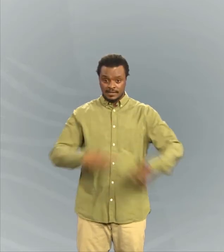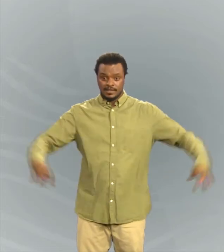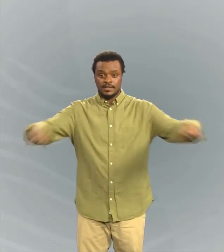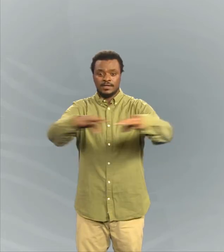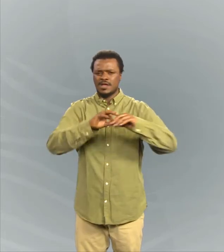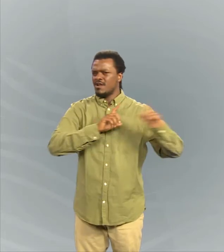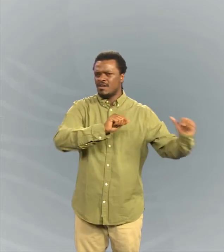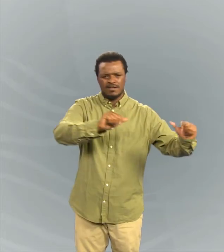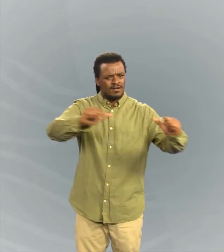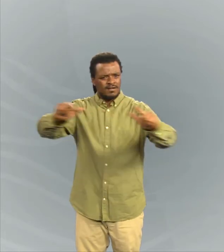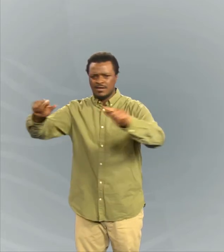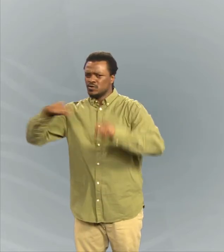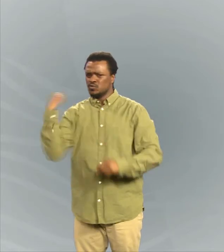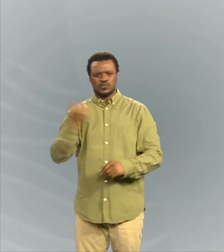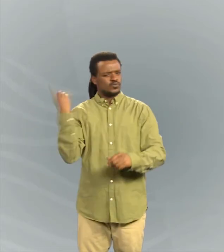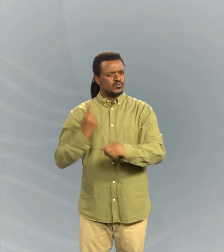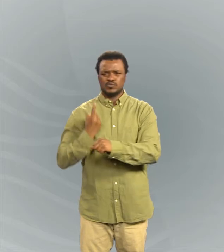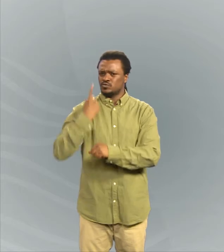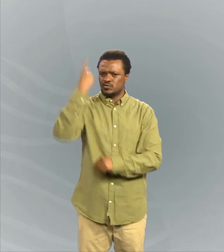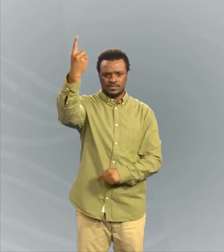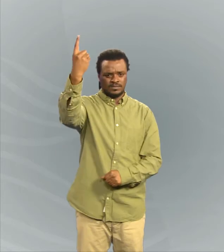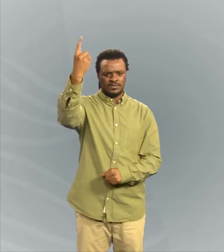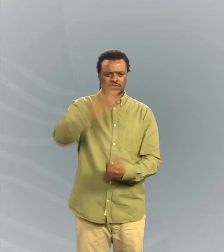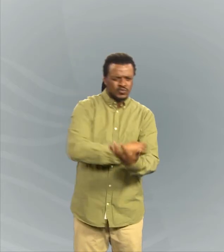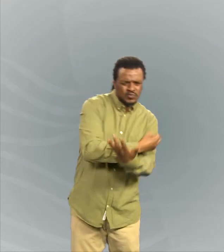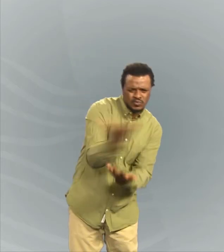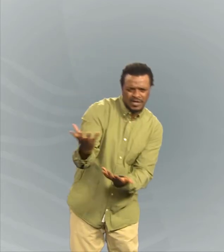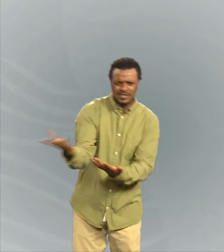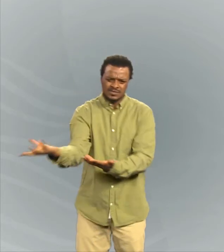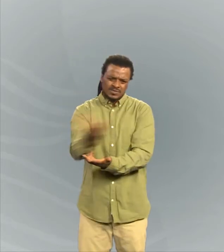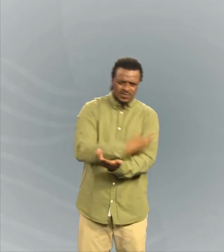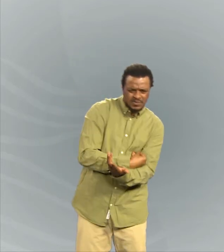Tant que la terre durera, on sèmera et on récoltera.